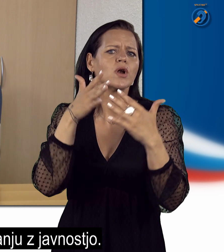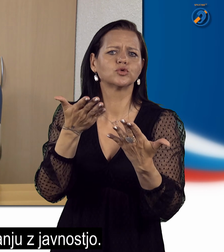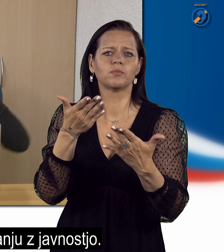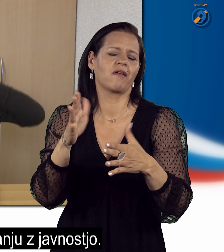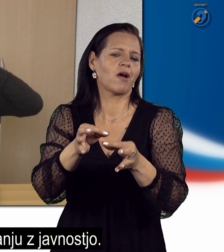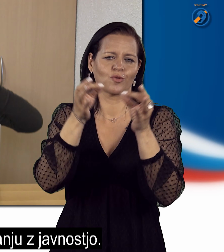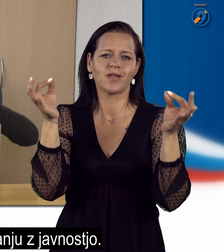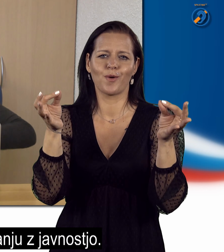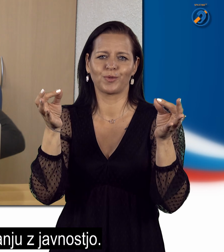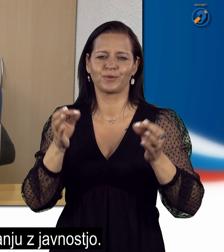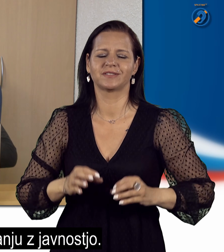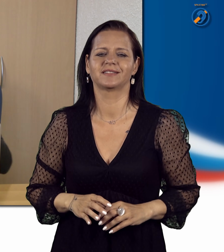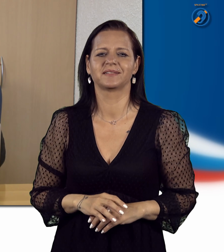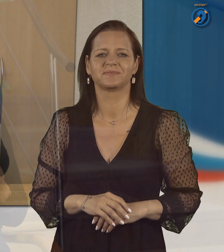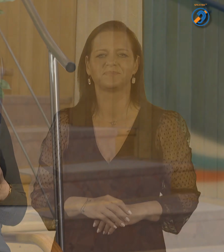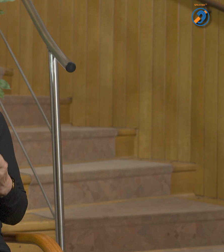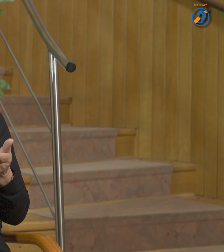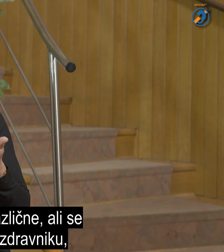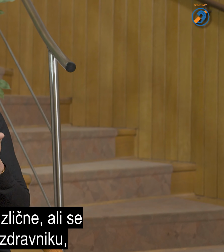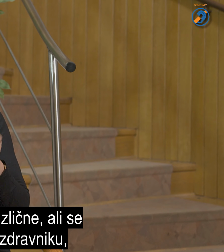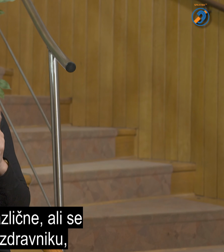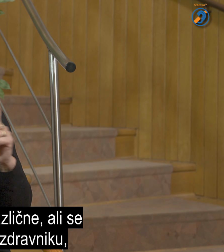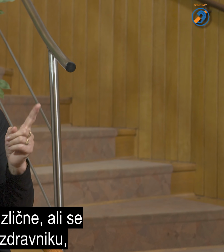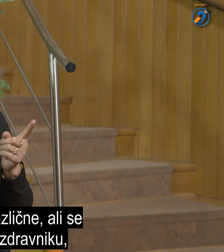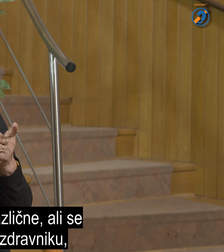pri sporazumevanju z javnostjo.